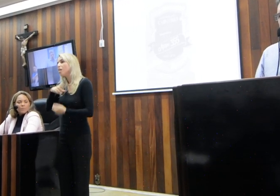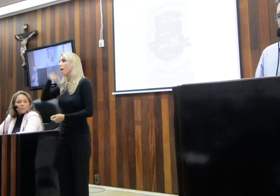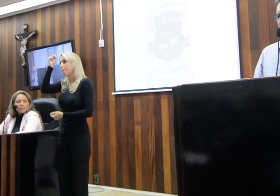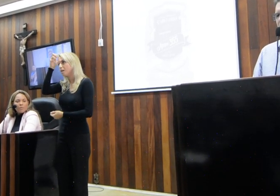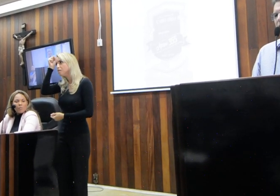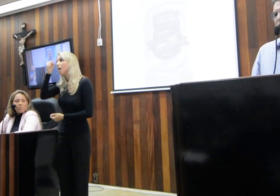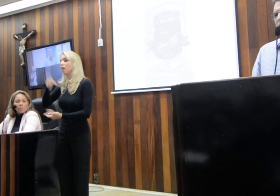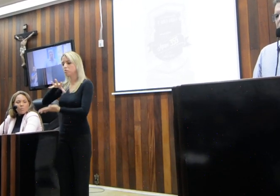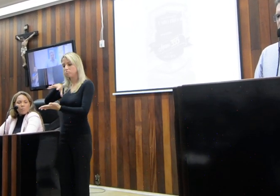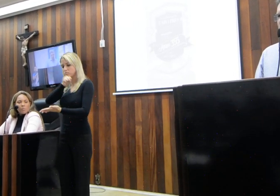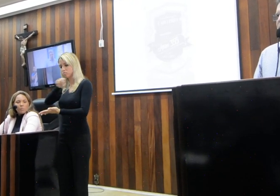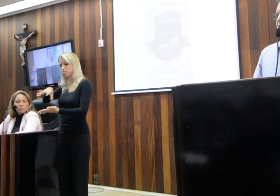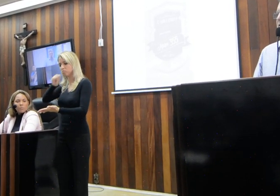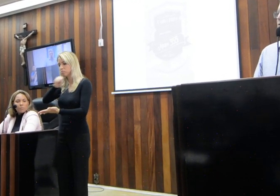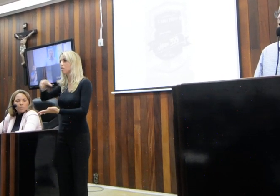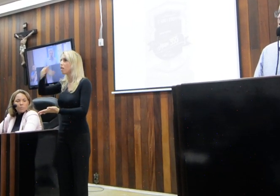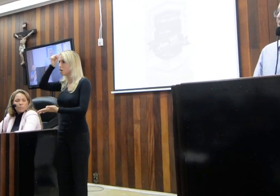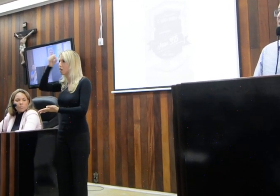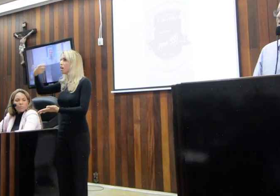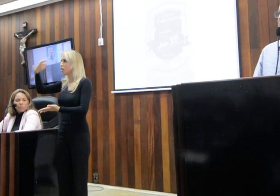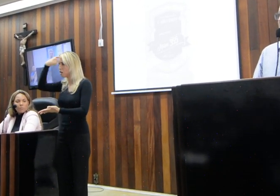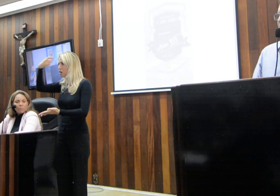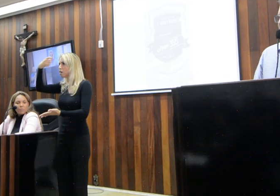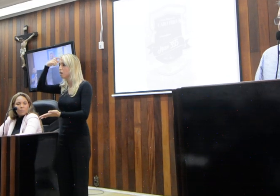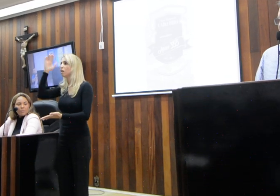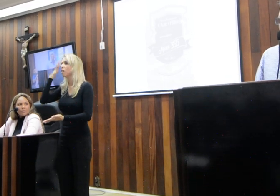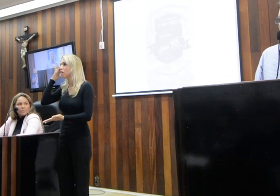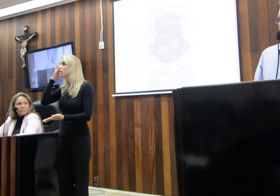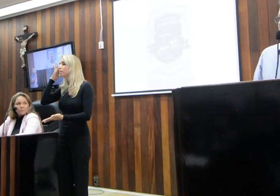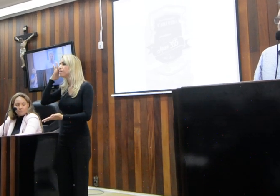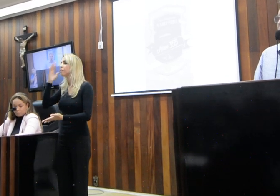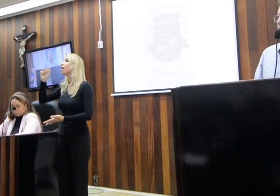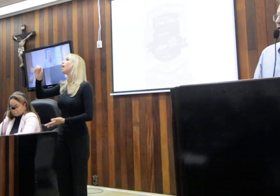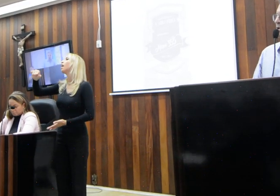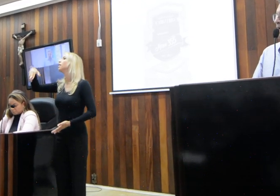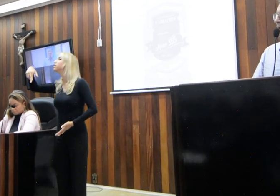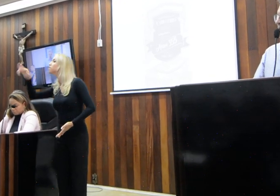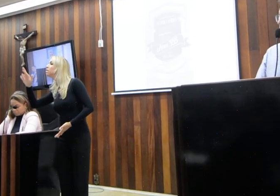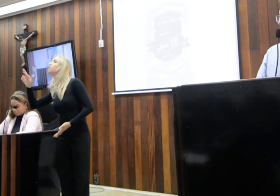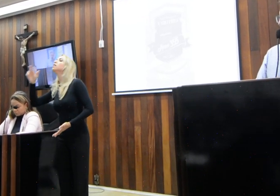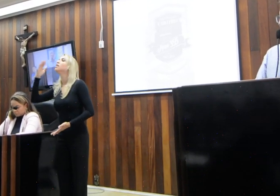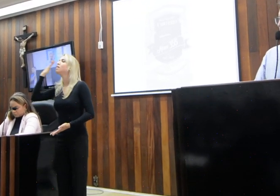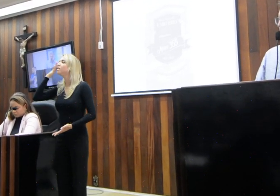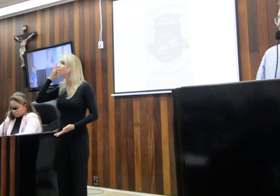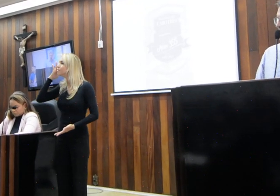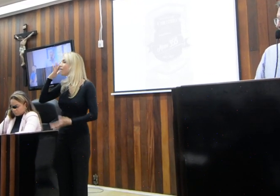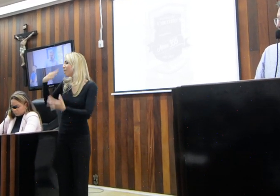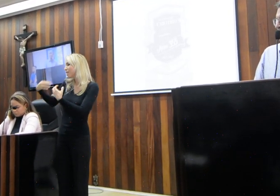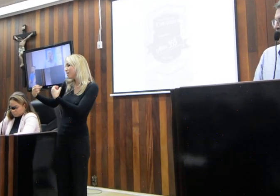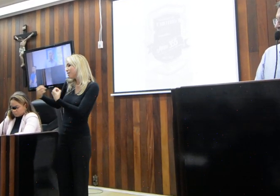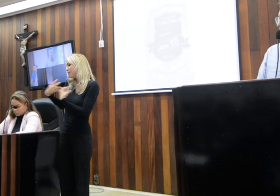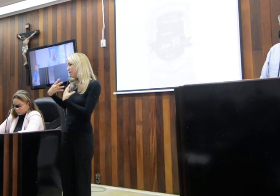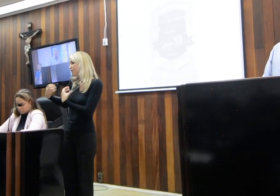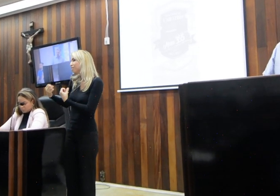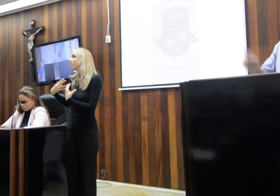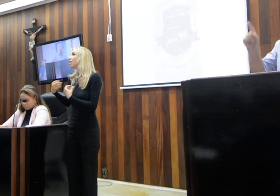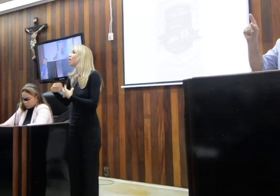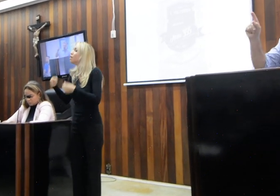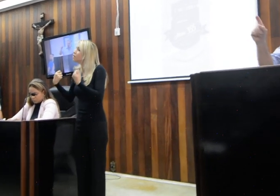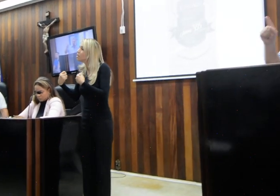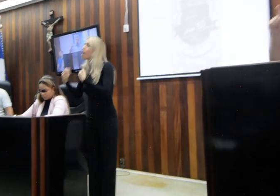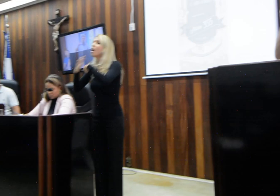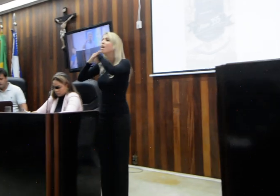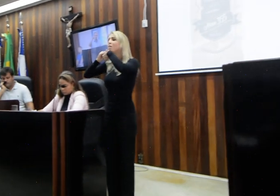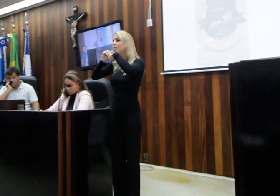ensinou que a gente precisa gostar dessa casa, precisa gostar da instituição, precisa